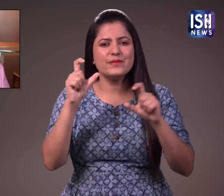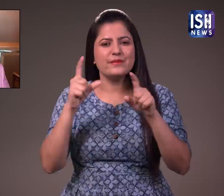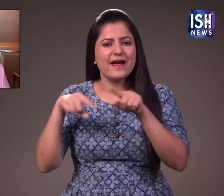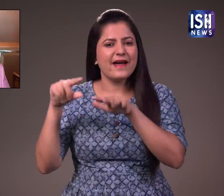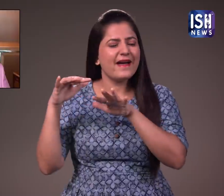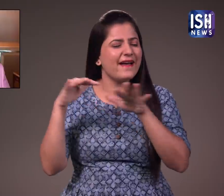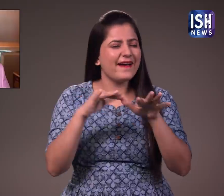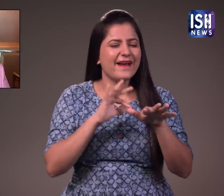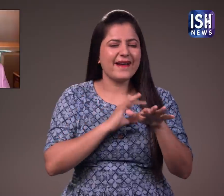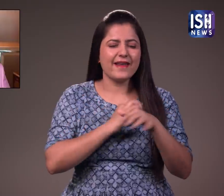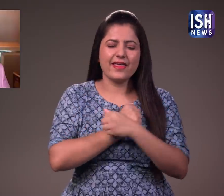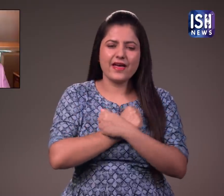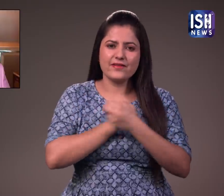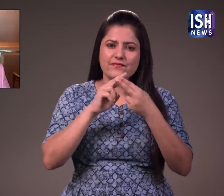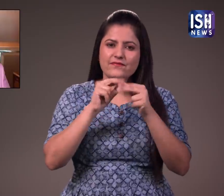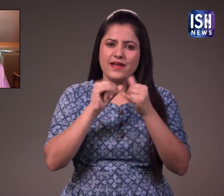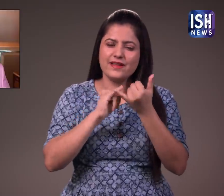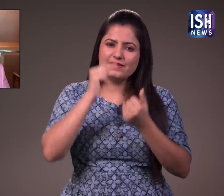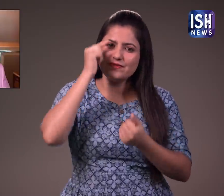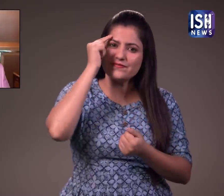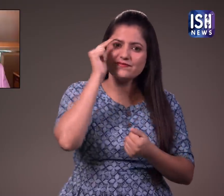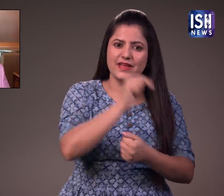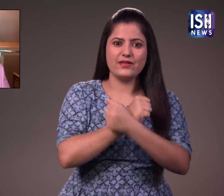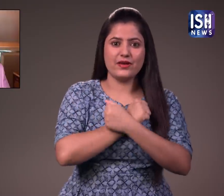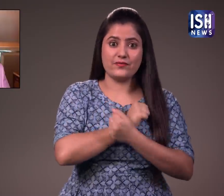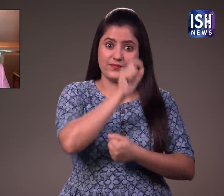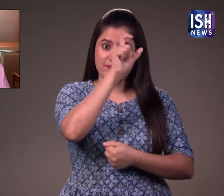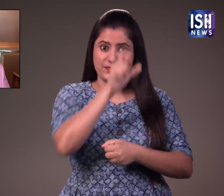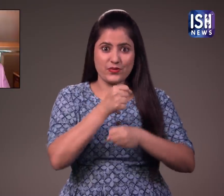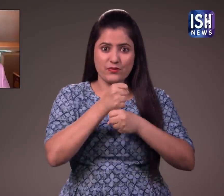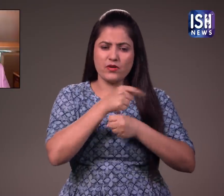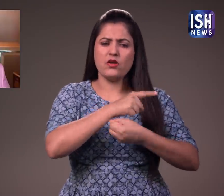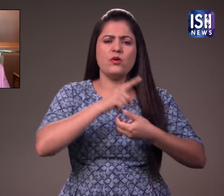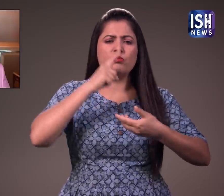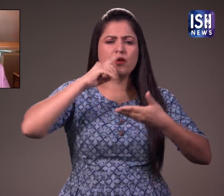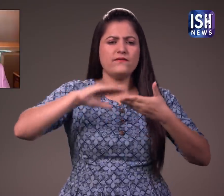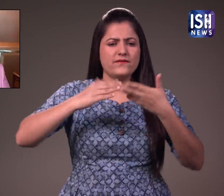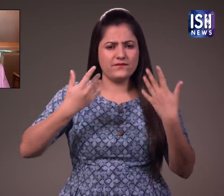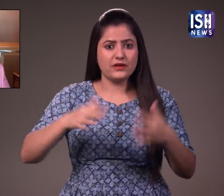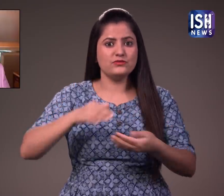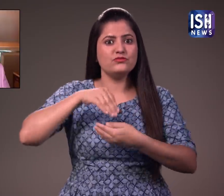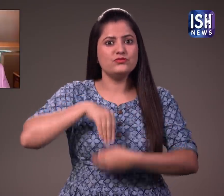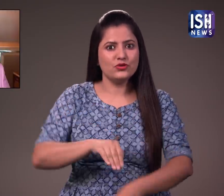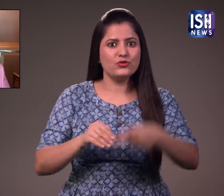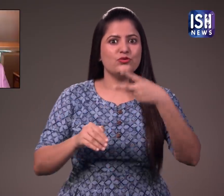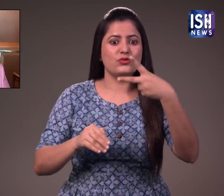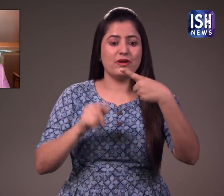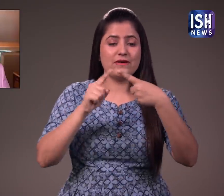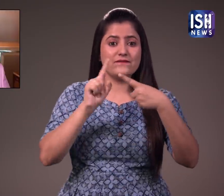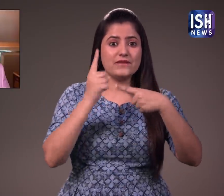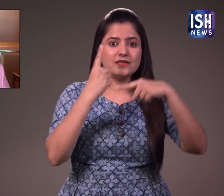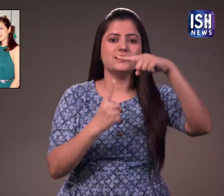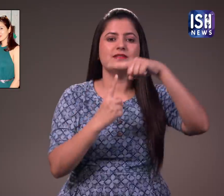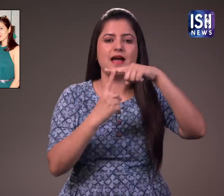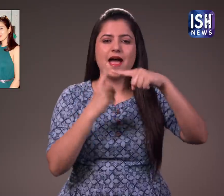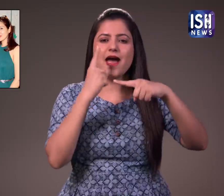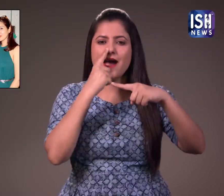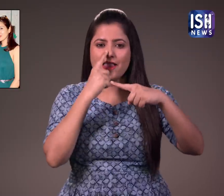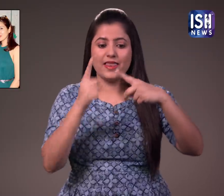द्वारा उन्हें बहुत पसंद किया जाता है भटीना और यश्वर्धन के पिता है हाला कि गोविंदा को सबसे बड़ा